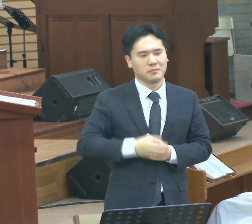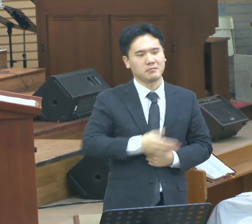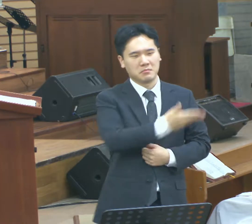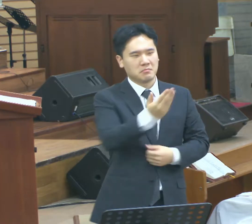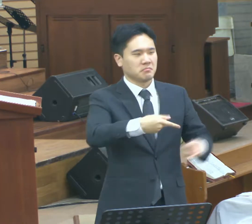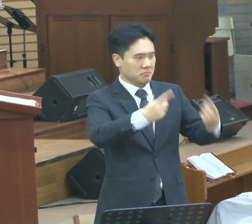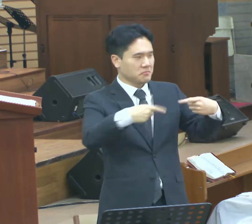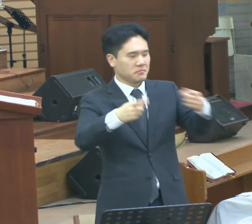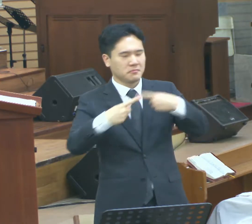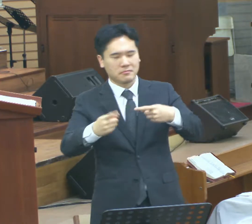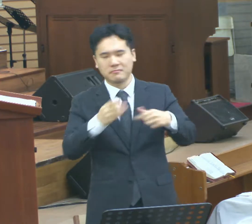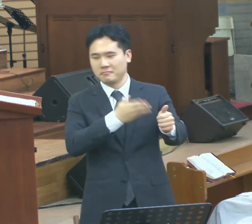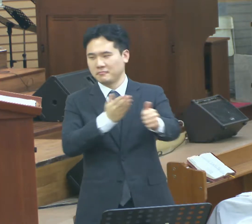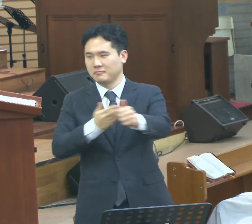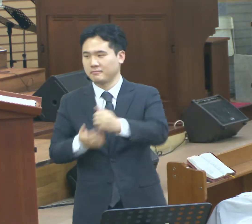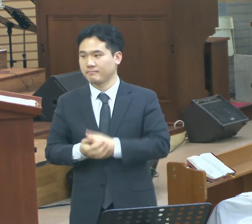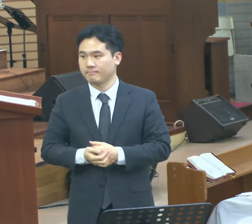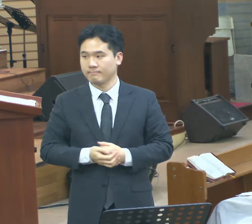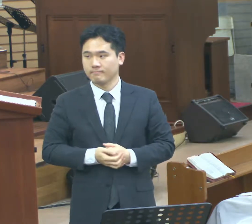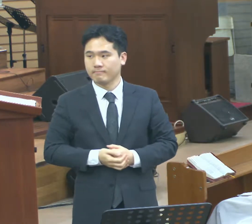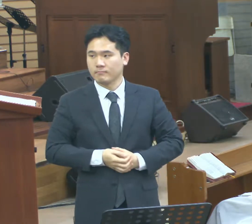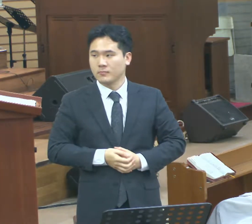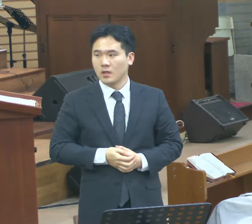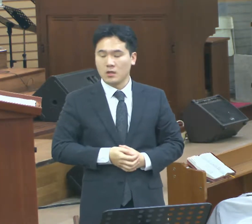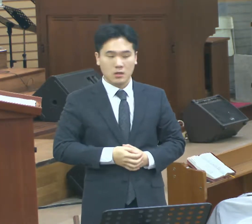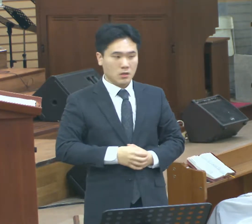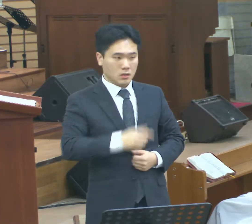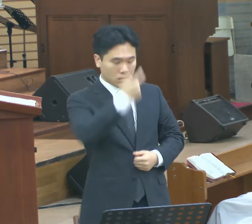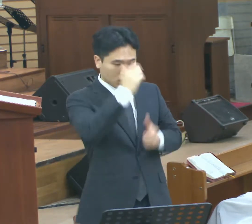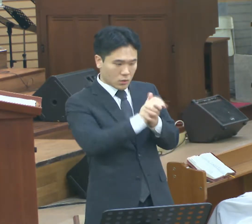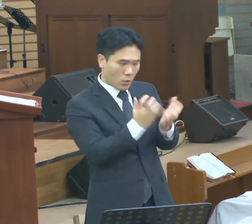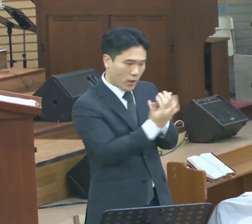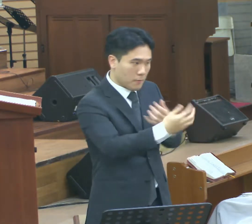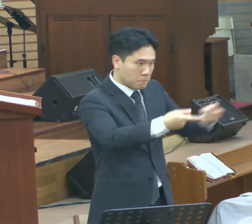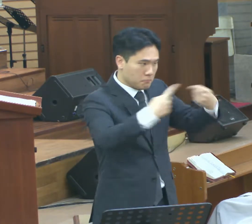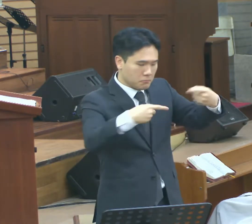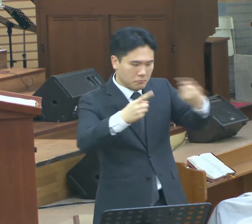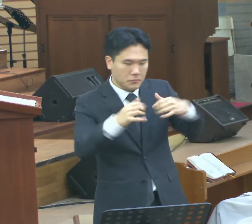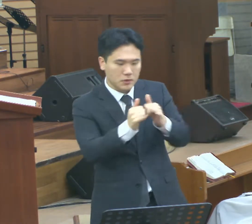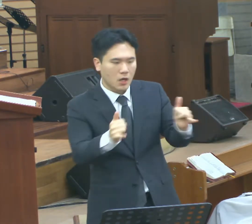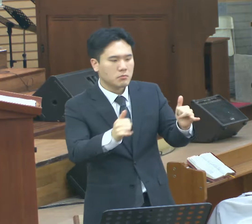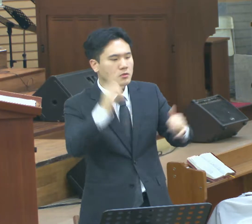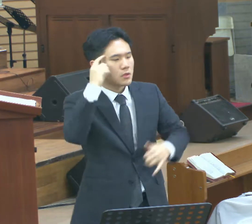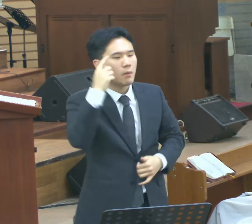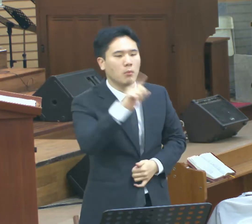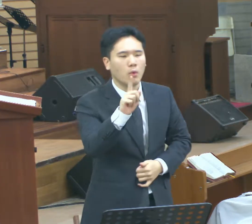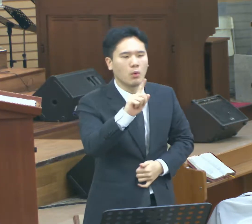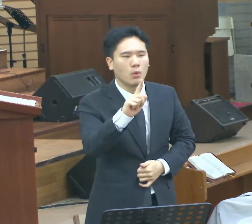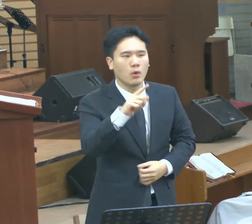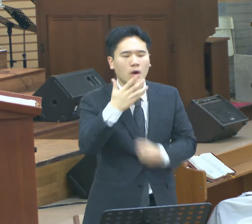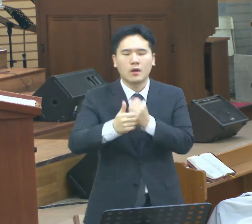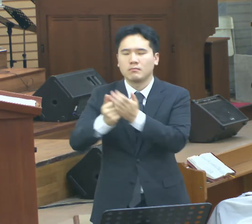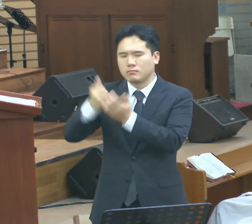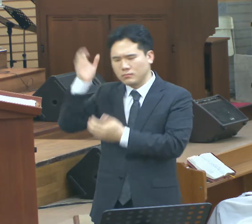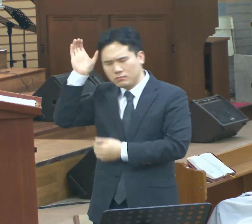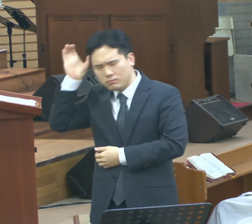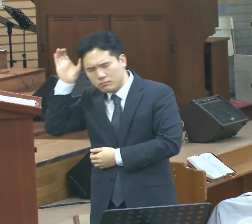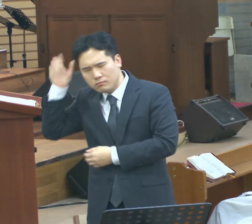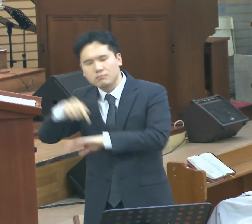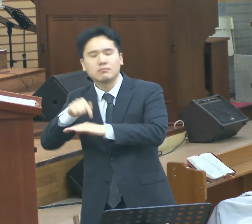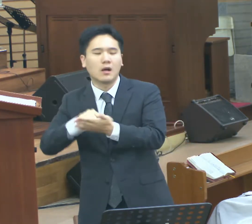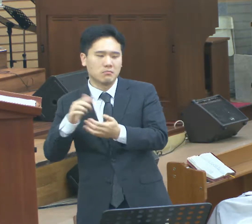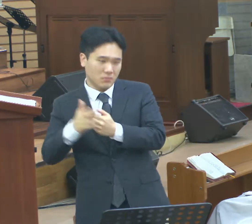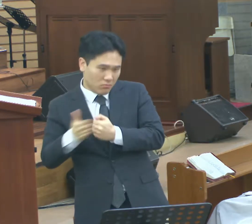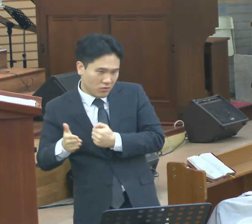그 분들은요, 뭔가 하나님을 기대하고 있는 거예요. 그리고 안 나오시는 다수의 분들도 마음속에 이제 그